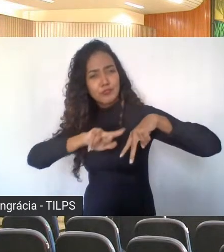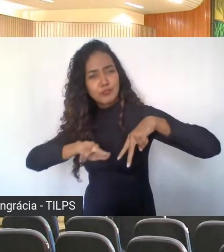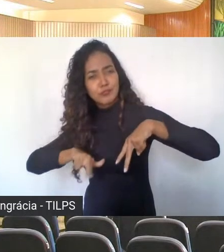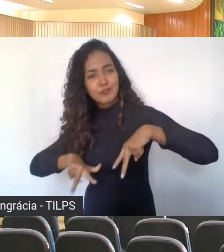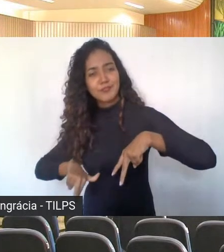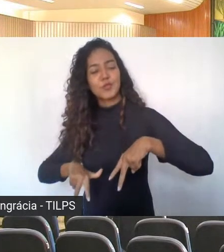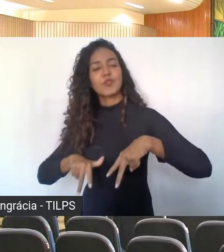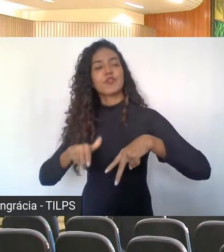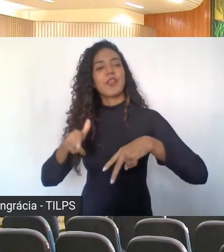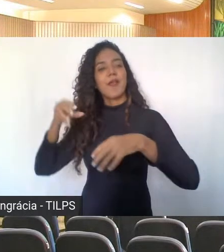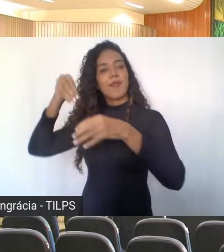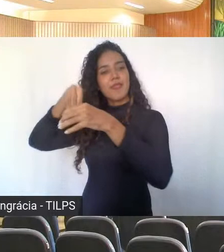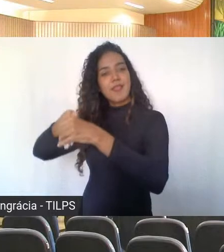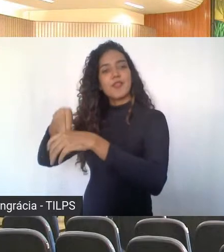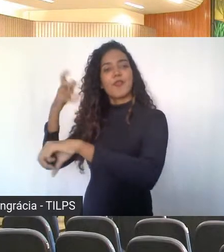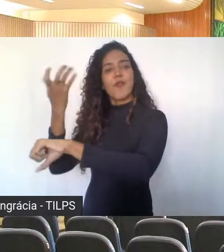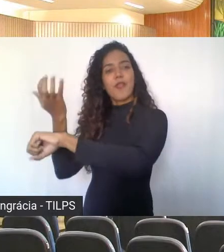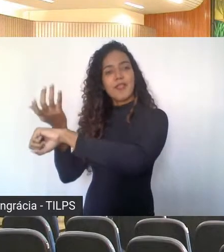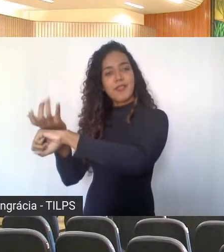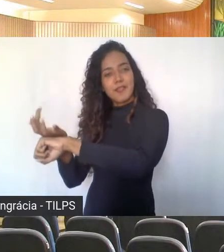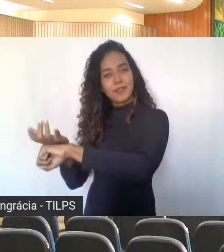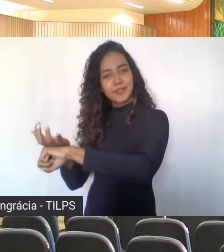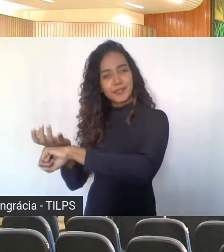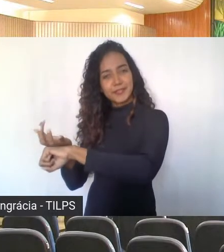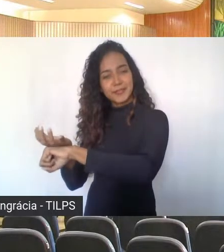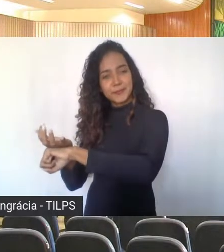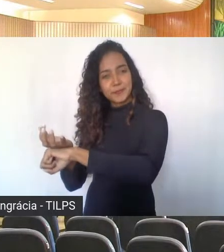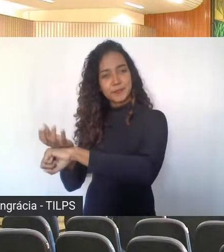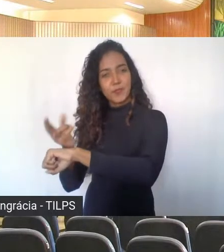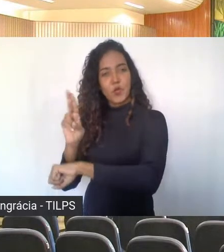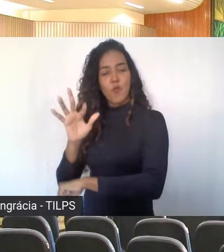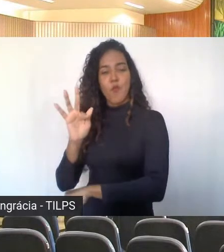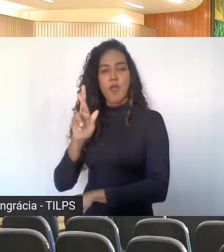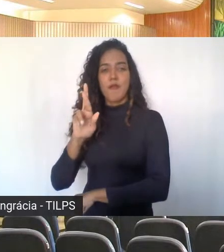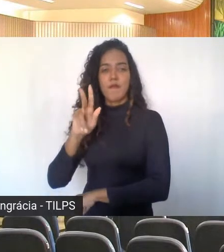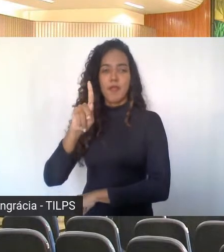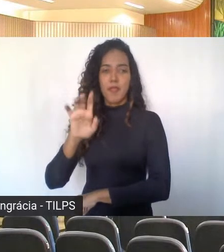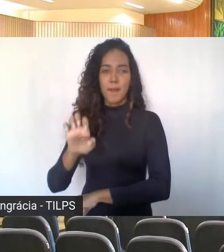à Universidade Federal Rural de Pernambuco.